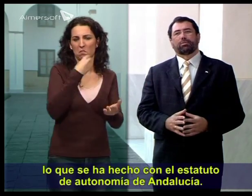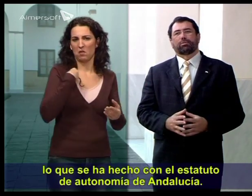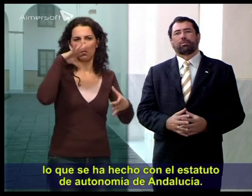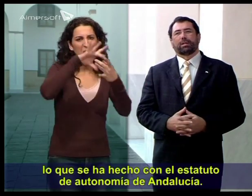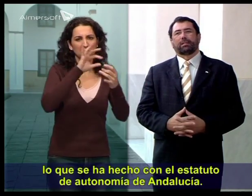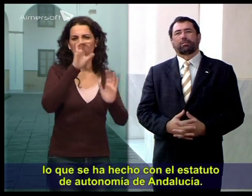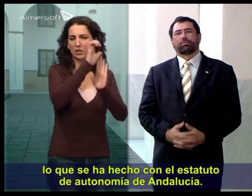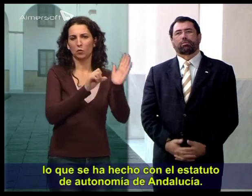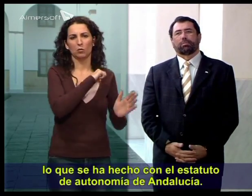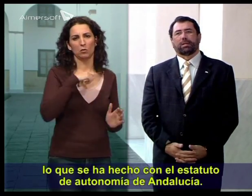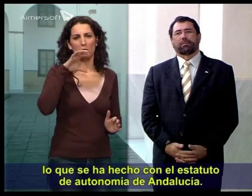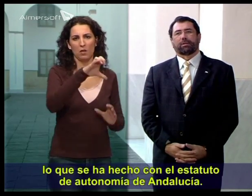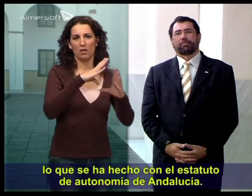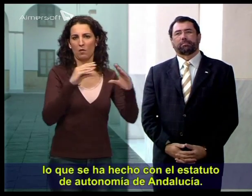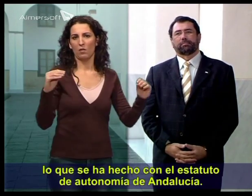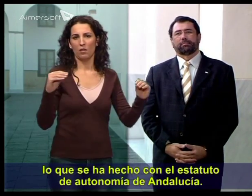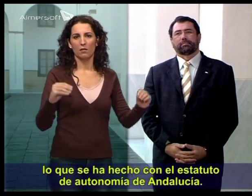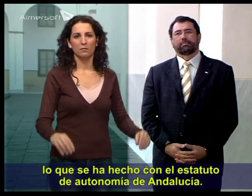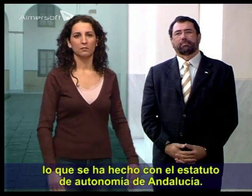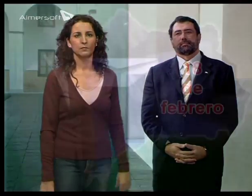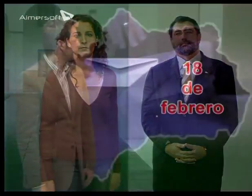que se ha hecho con el Estatuto de Autonomía de Andalucía.